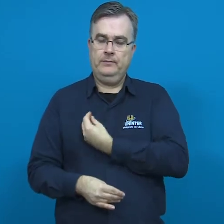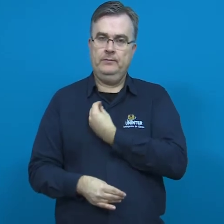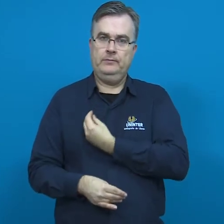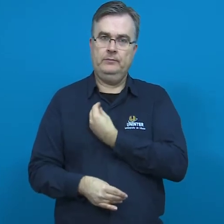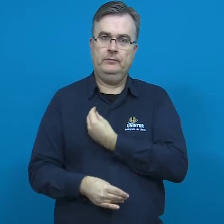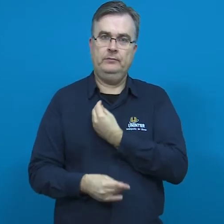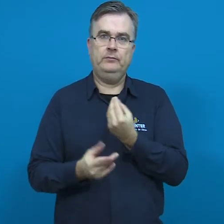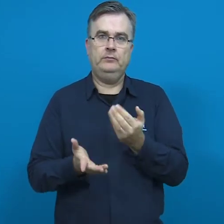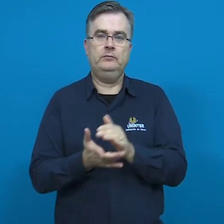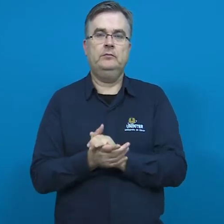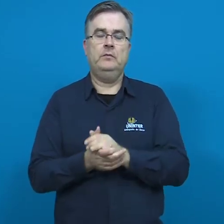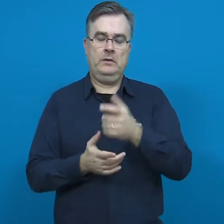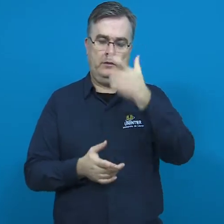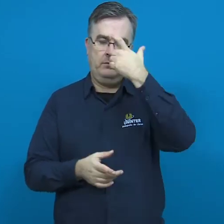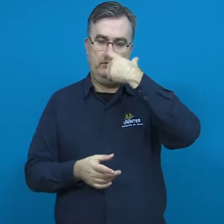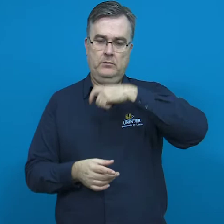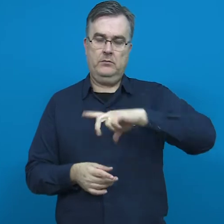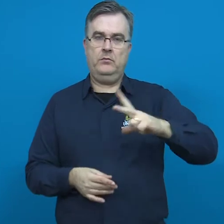vida assim,